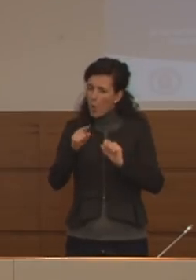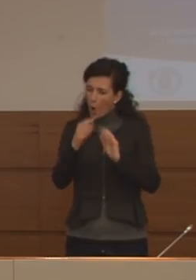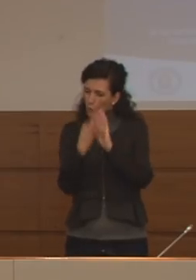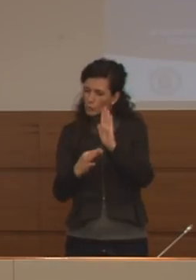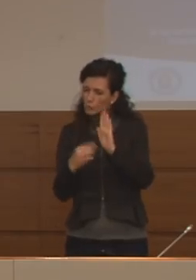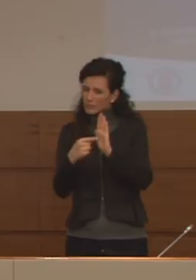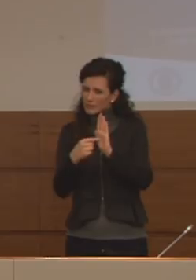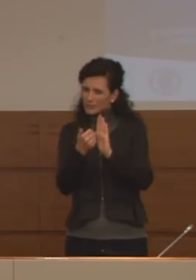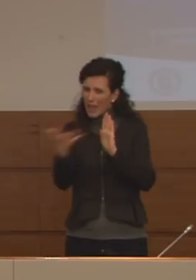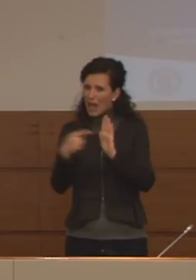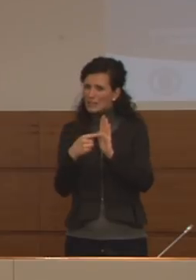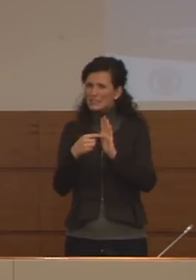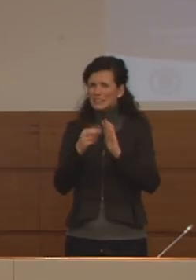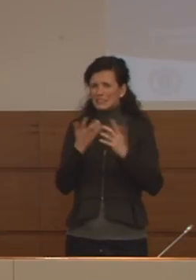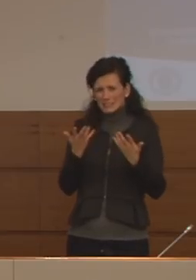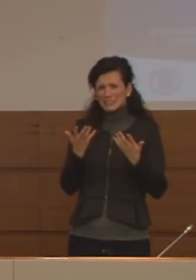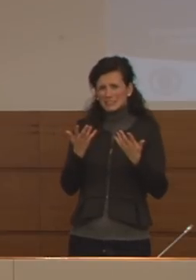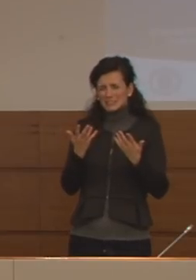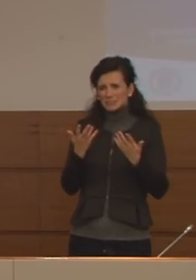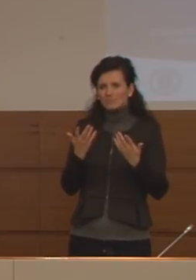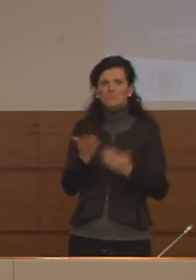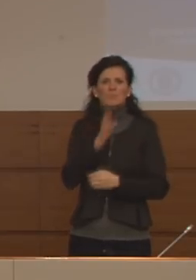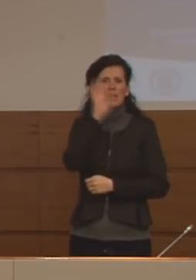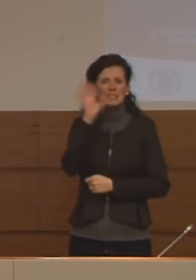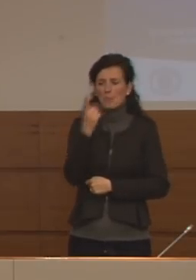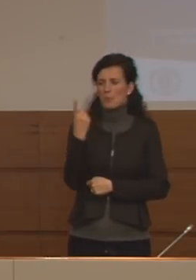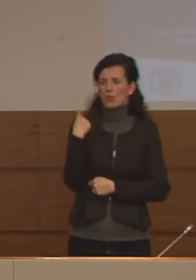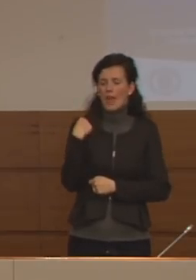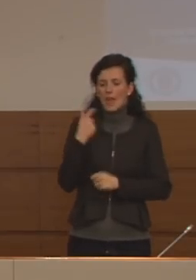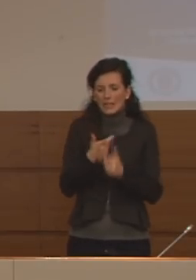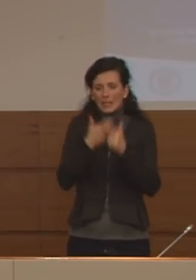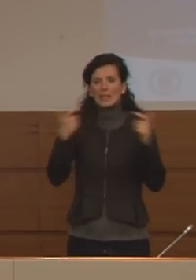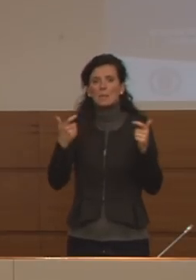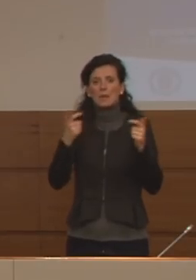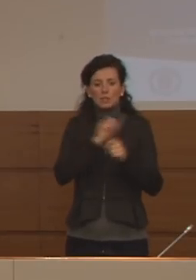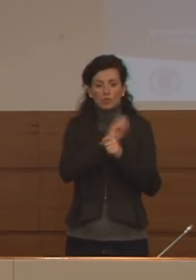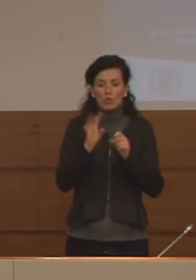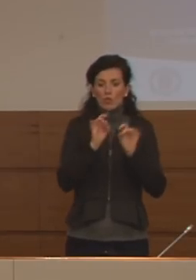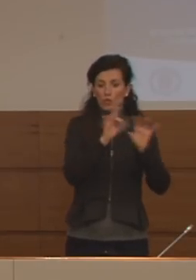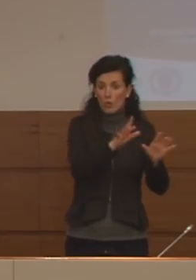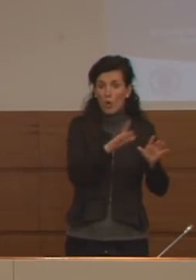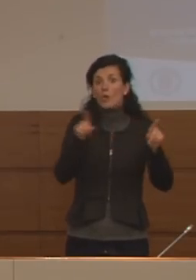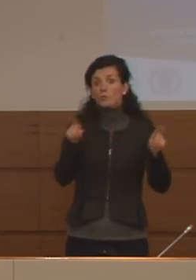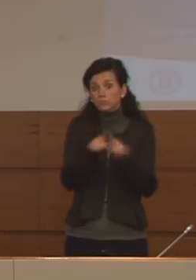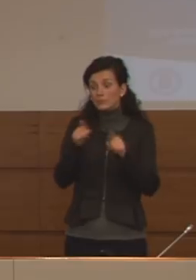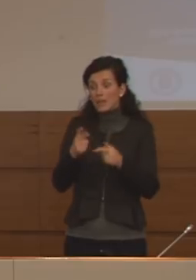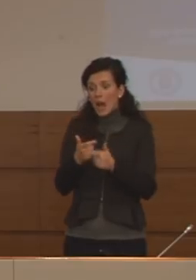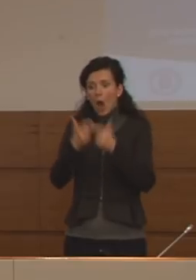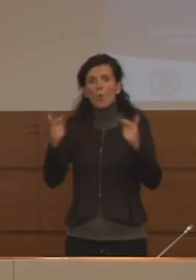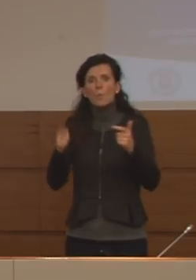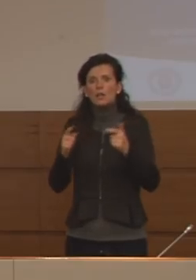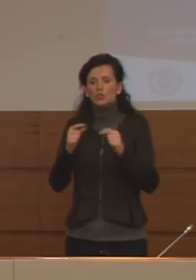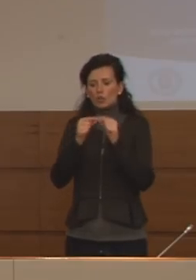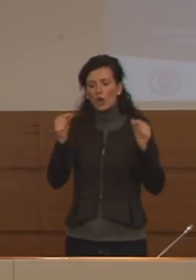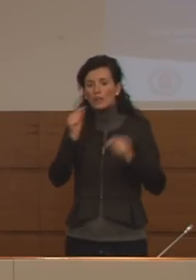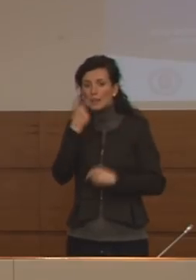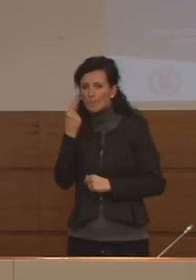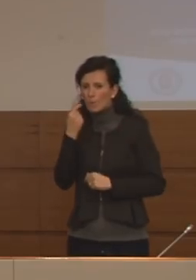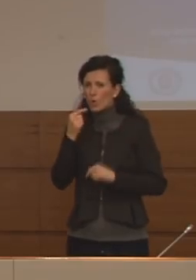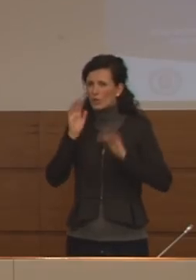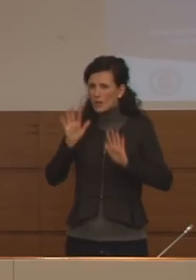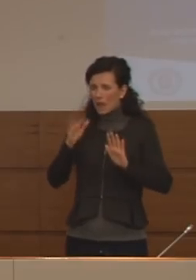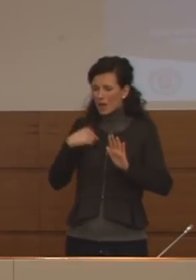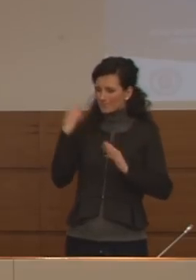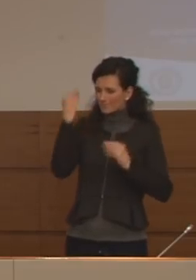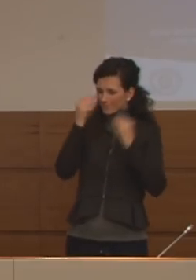questo mi spiego ieri c'è stato un incremento dei positivi ma c'è stato anche un incremento dei tamponi però io presumo che quell'incremento dei